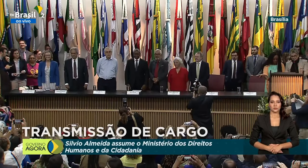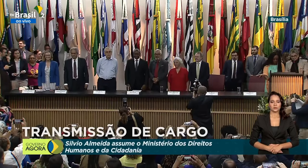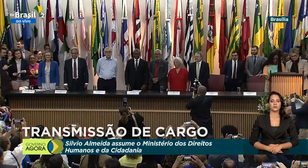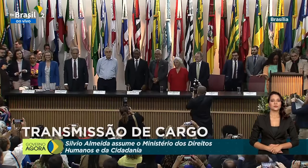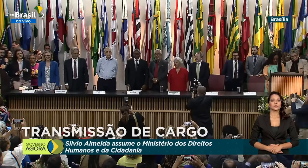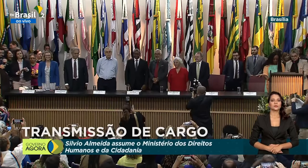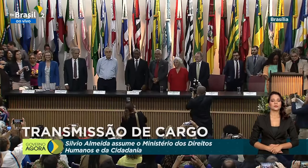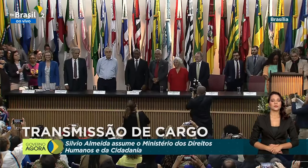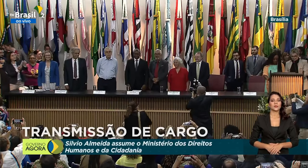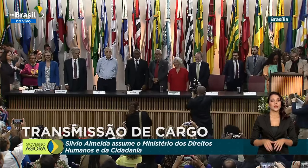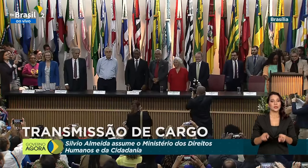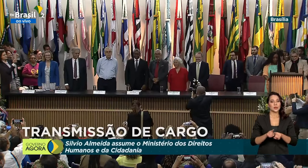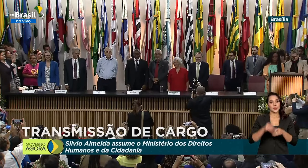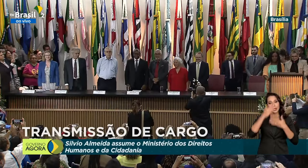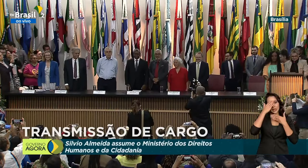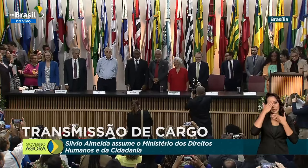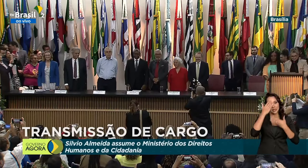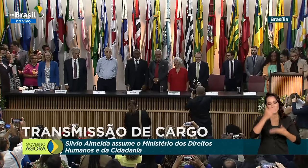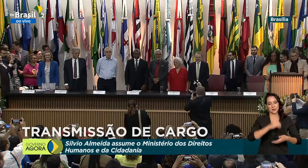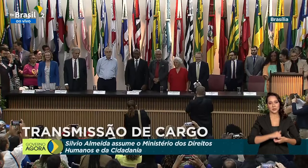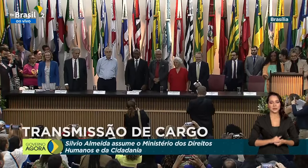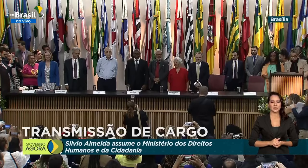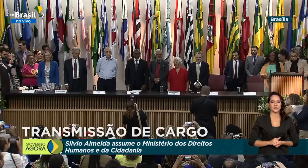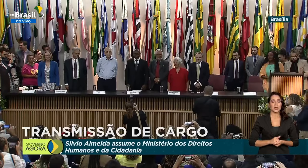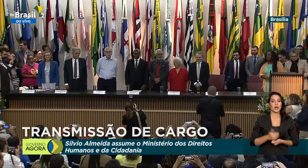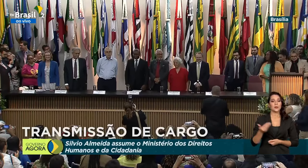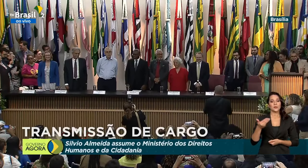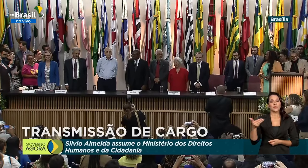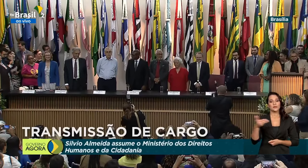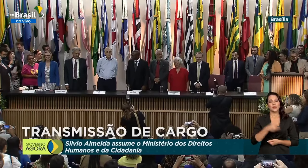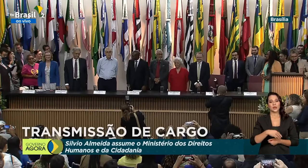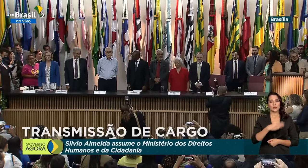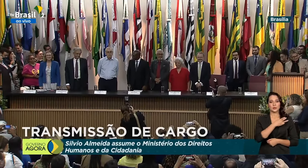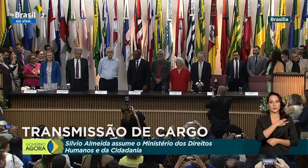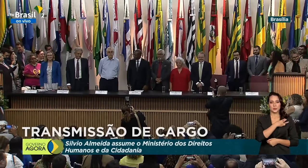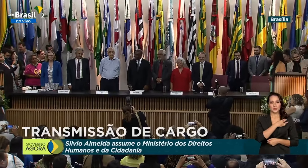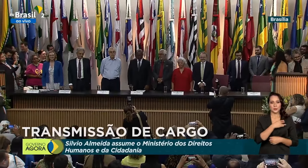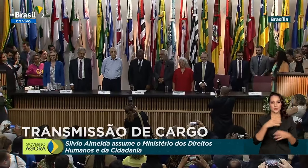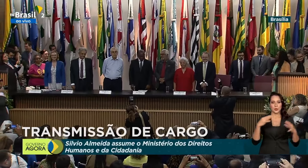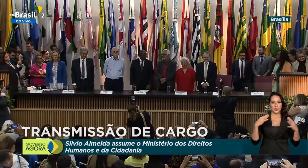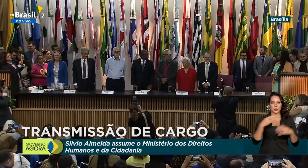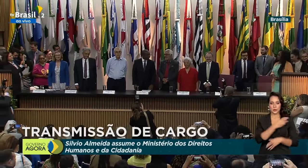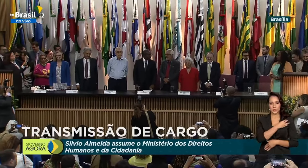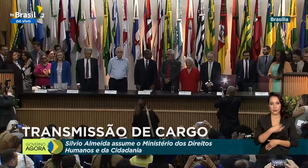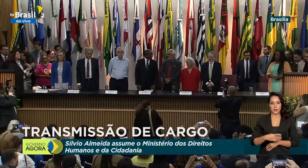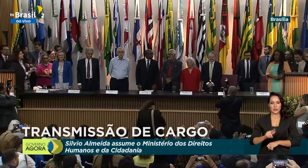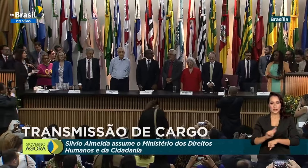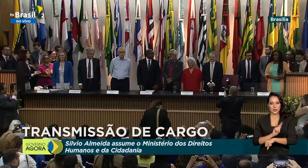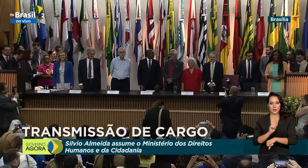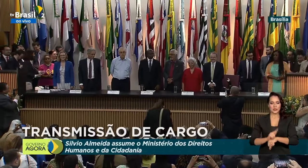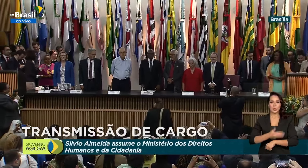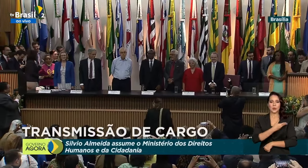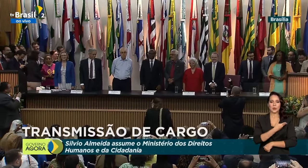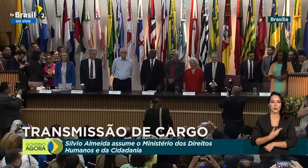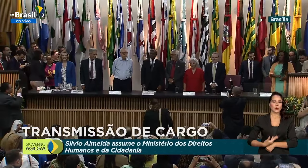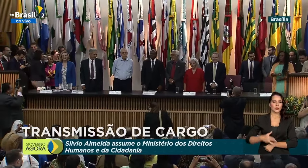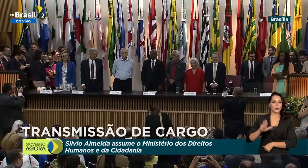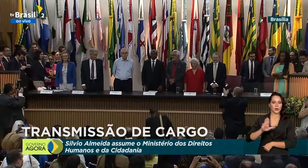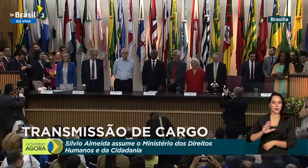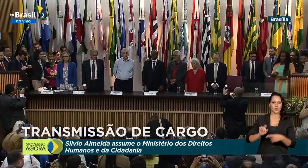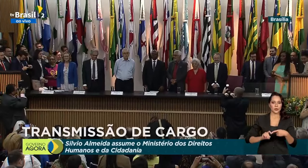registramos ainda e agradecemos a presença dos ministros dessa gestão do governo Lula